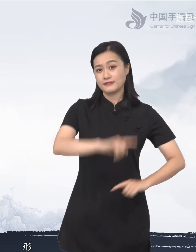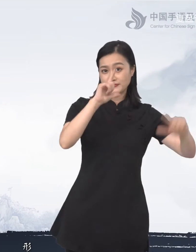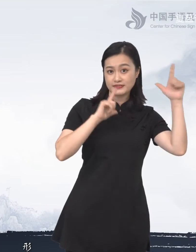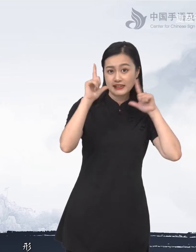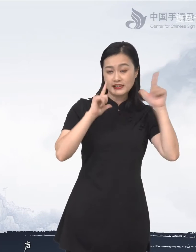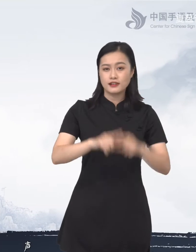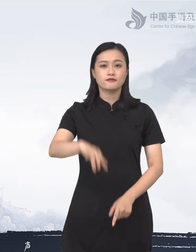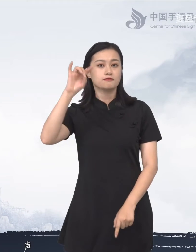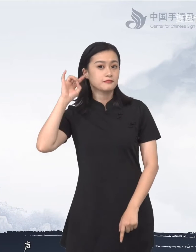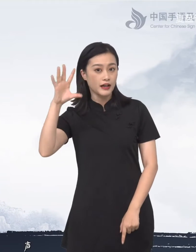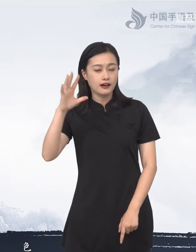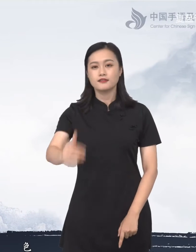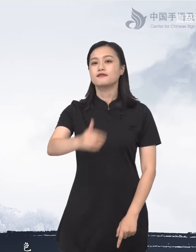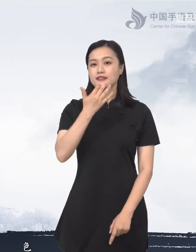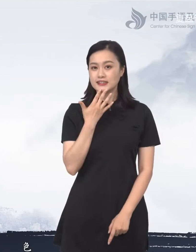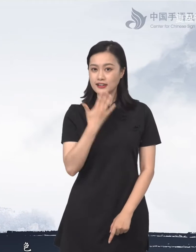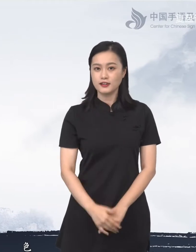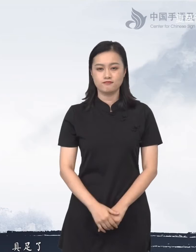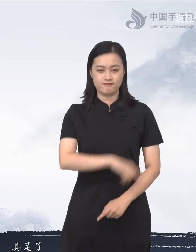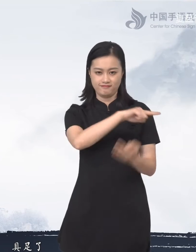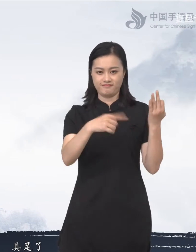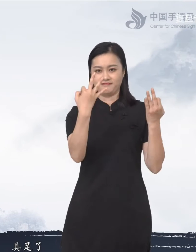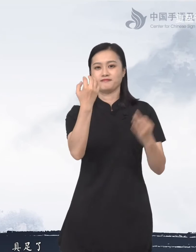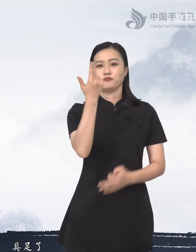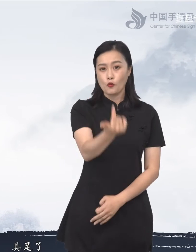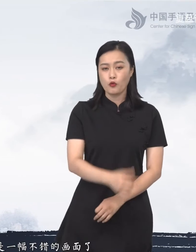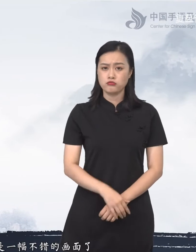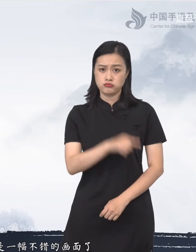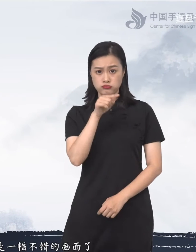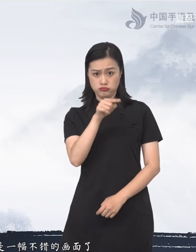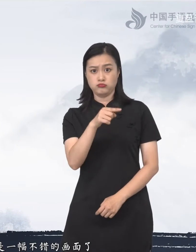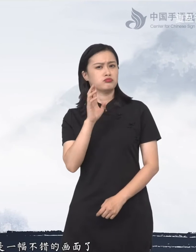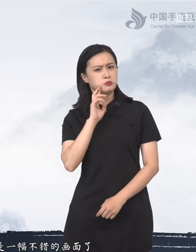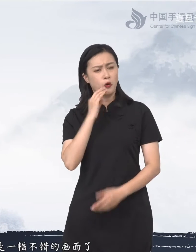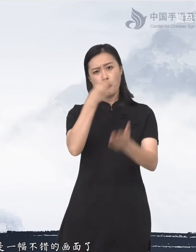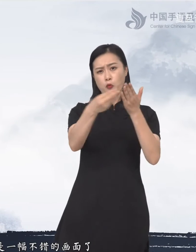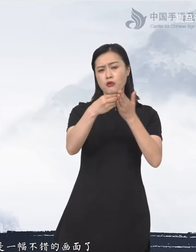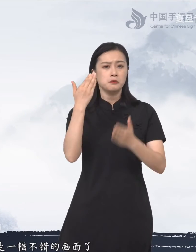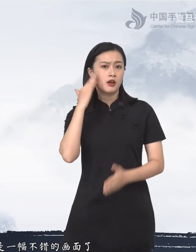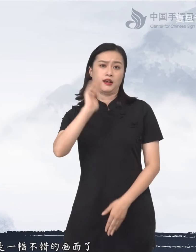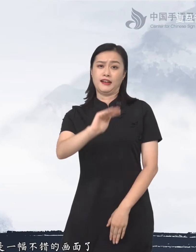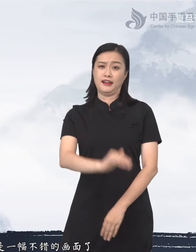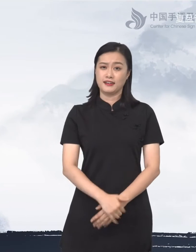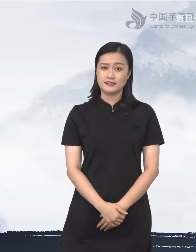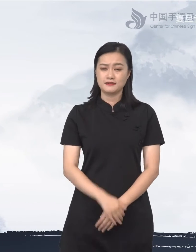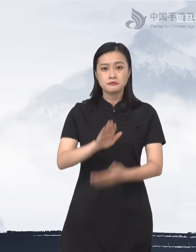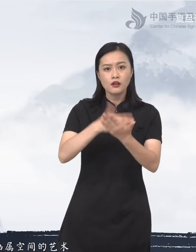形、声、色俱足了，这已然是一幅不错的画面了。但